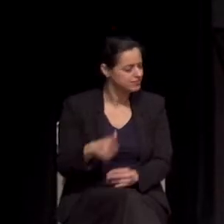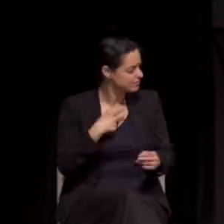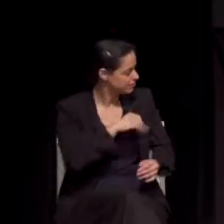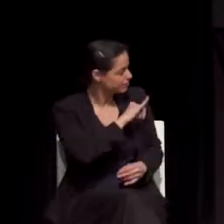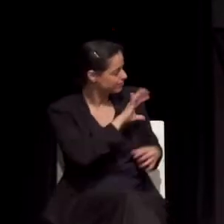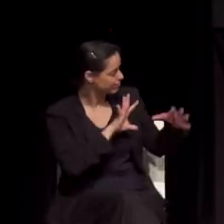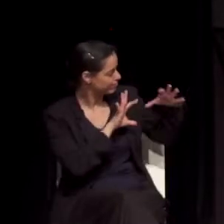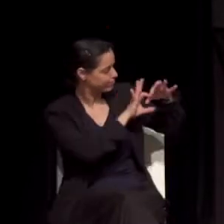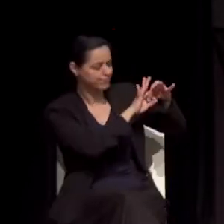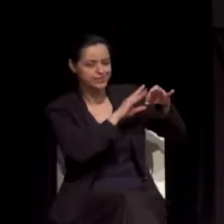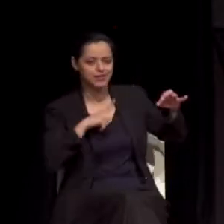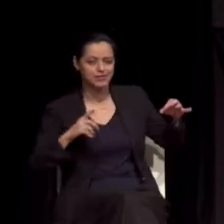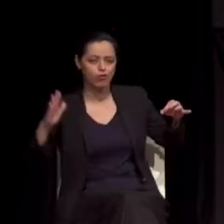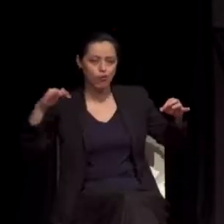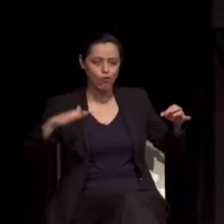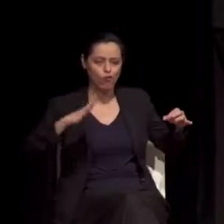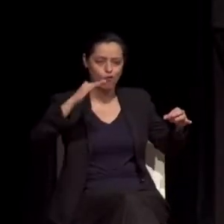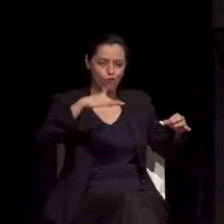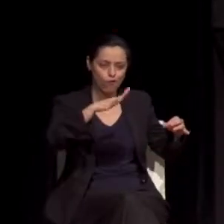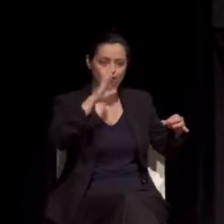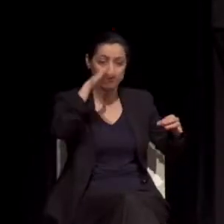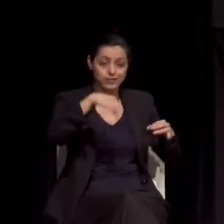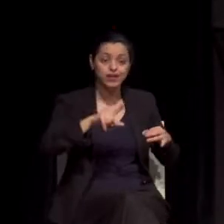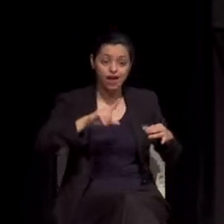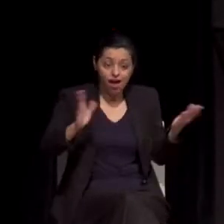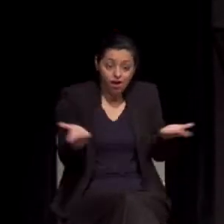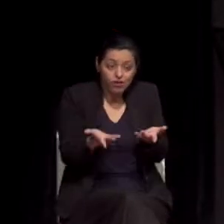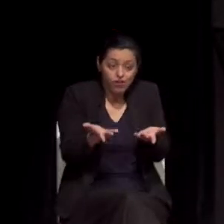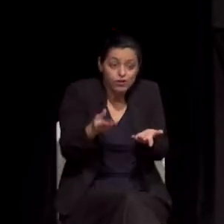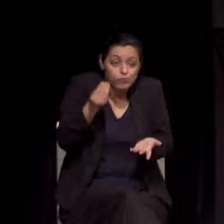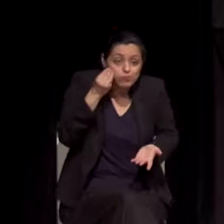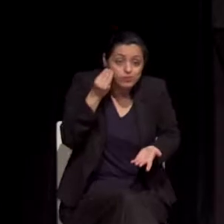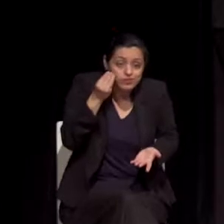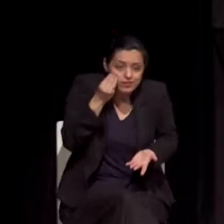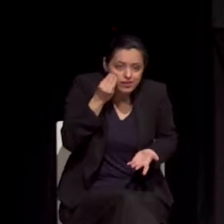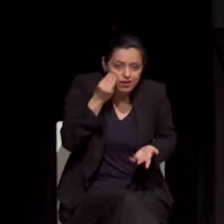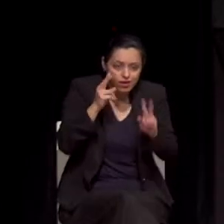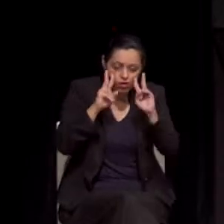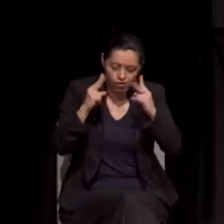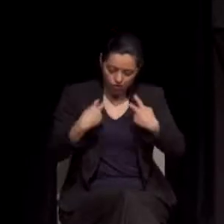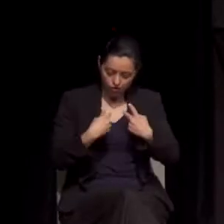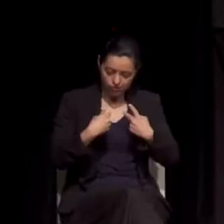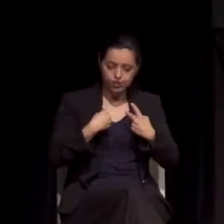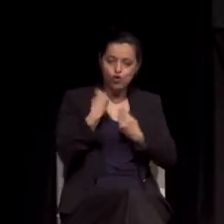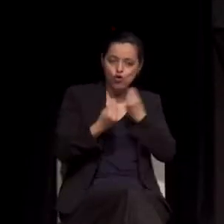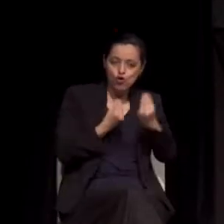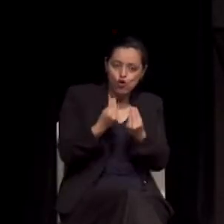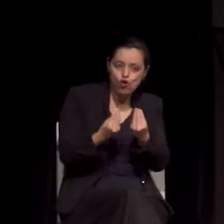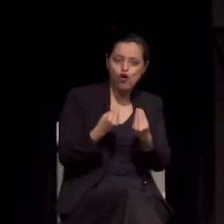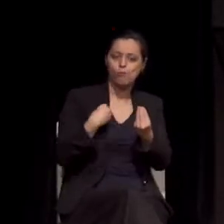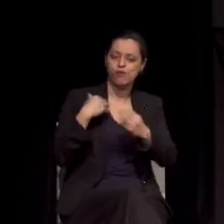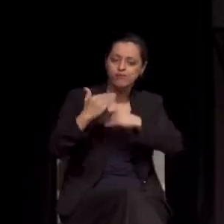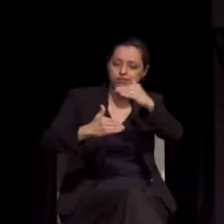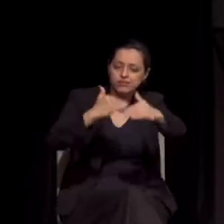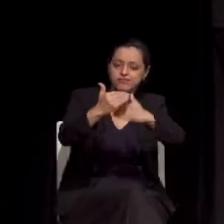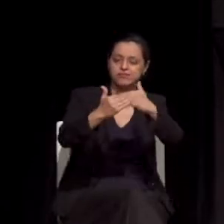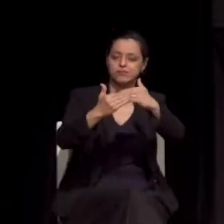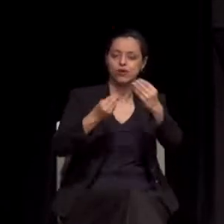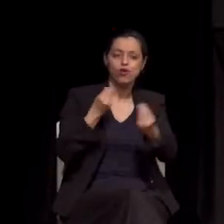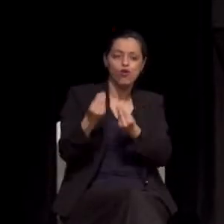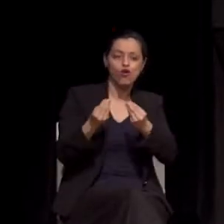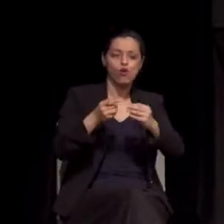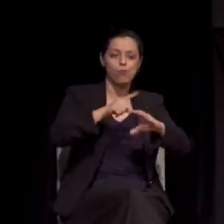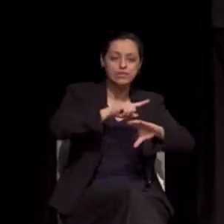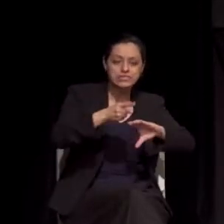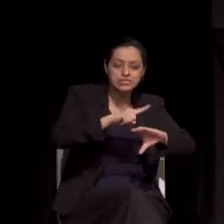que nós melhoremos a nossa humanidade, a nossa forma de lidar com a ciência, com o desenvolvimento. Porque o que